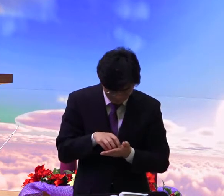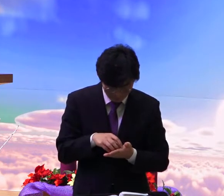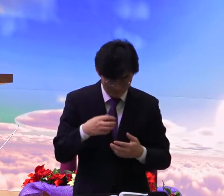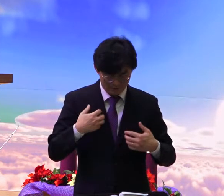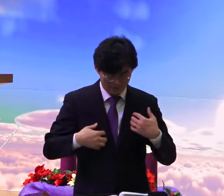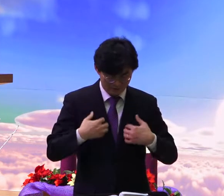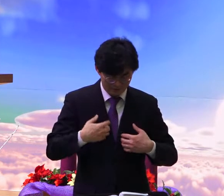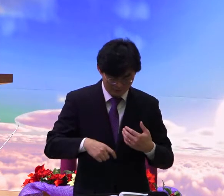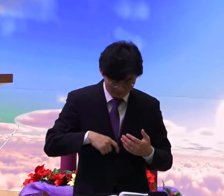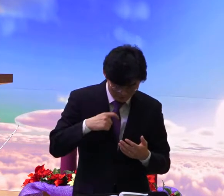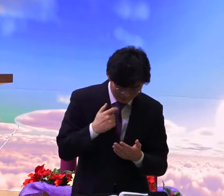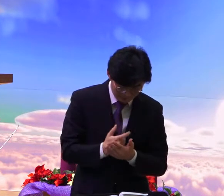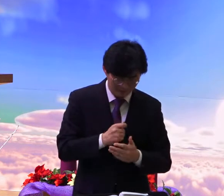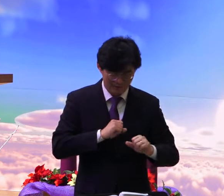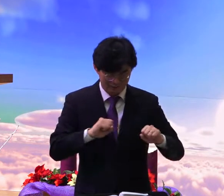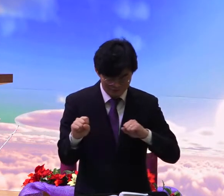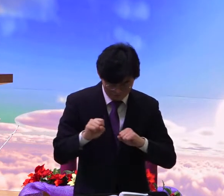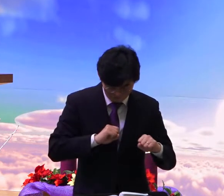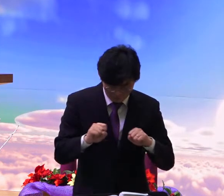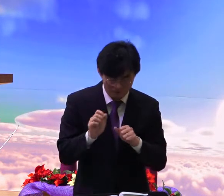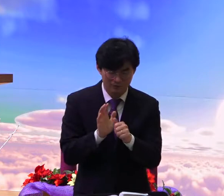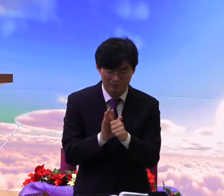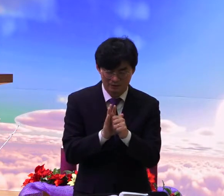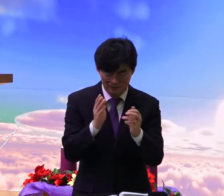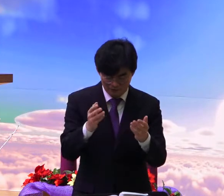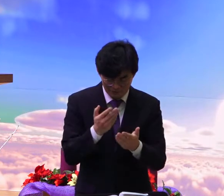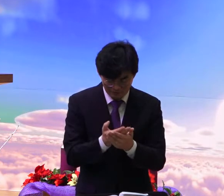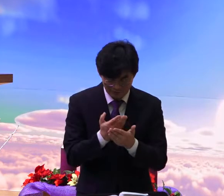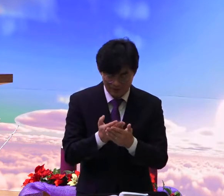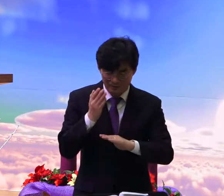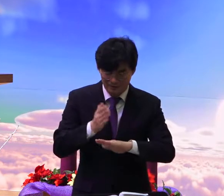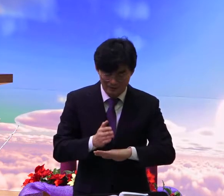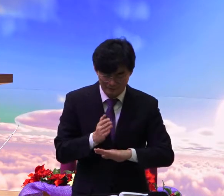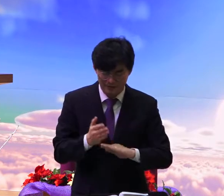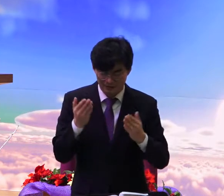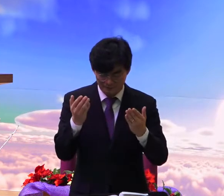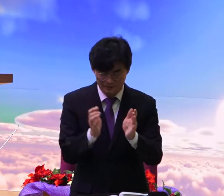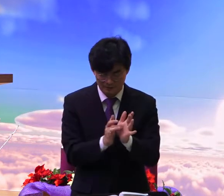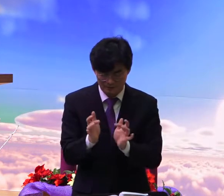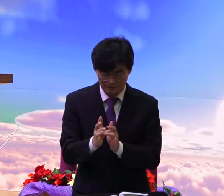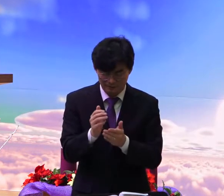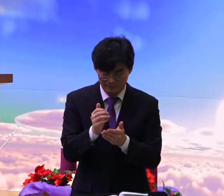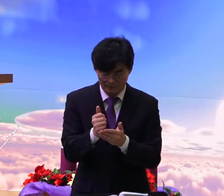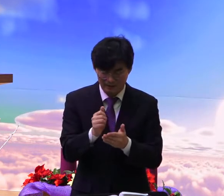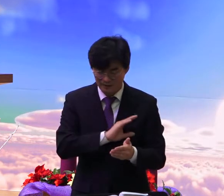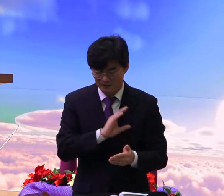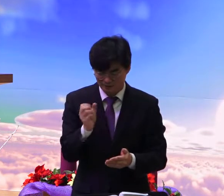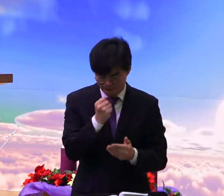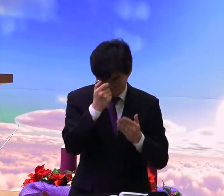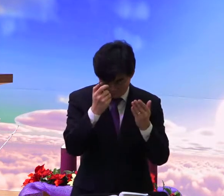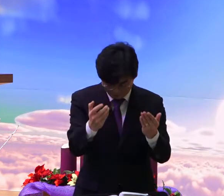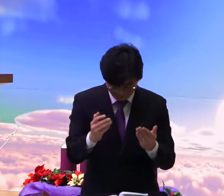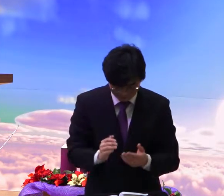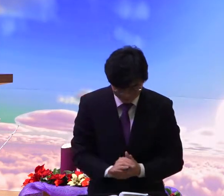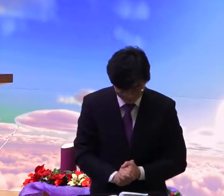기쁨으로 감당할 수 있도록 역사하여 주시옵소서. 감사드리며 예수님의 이름으로 기도합니다.